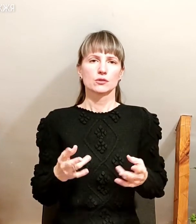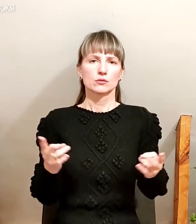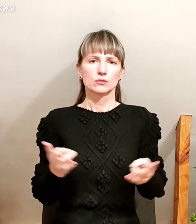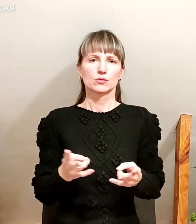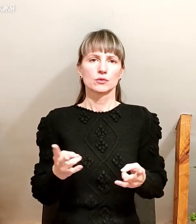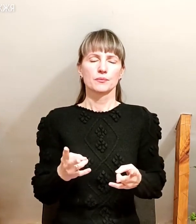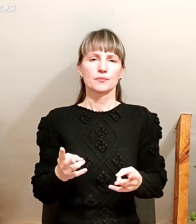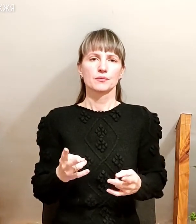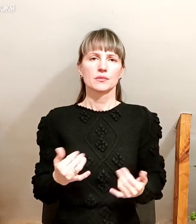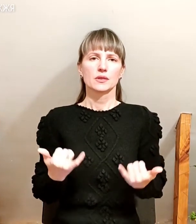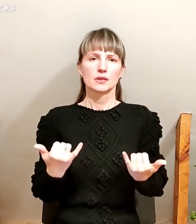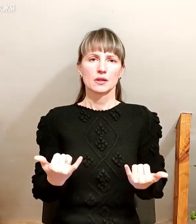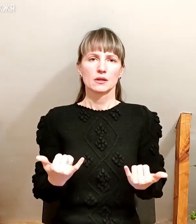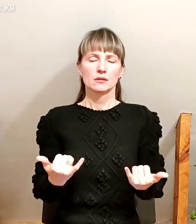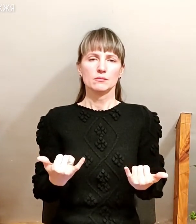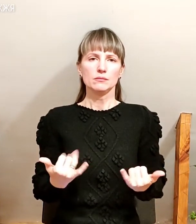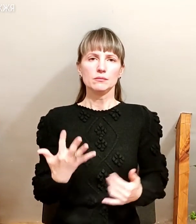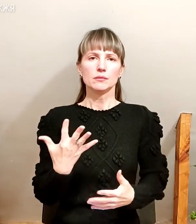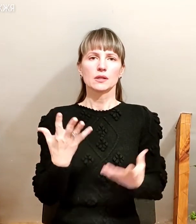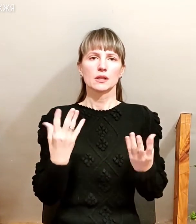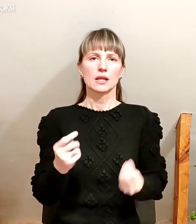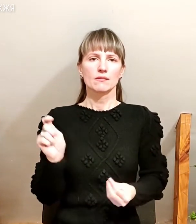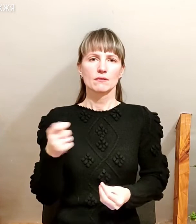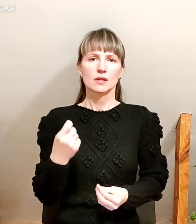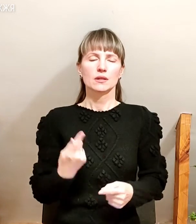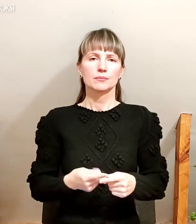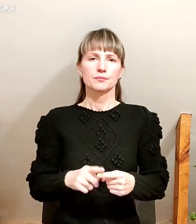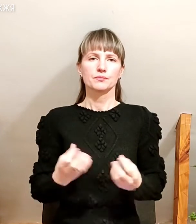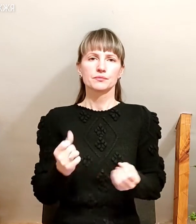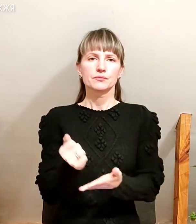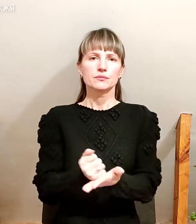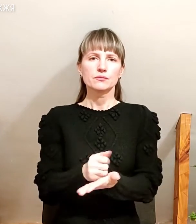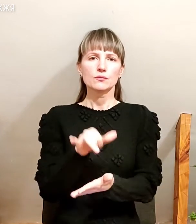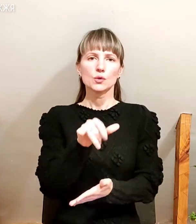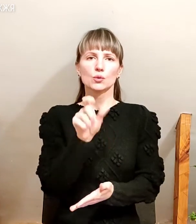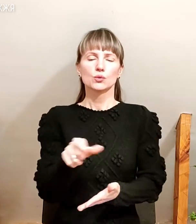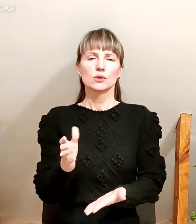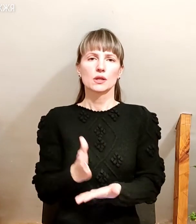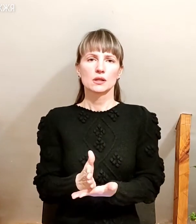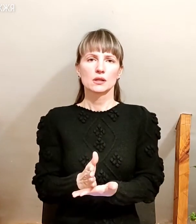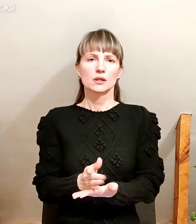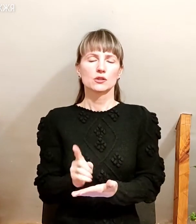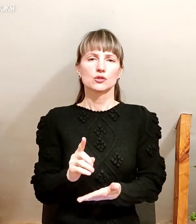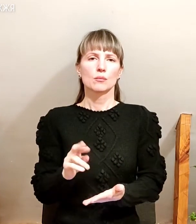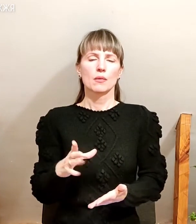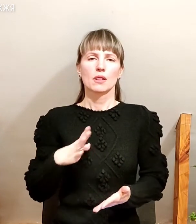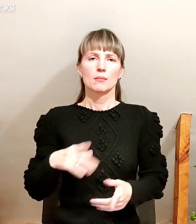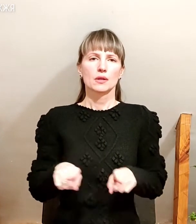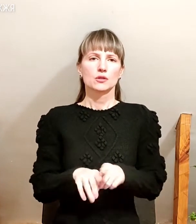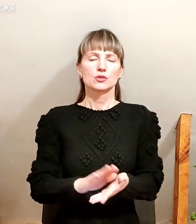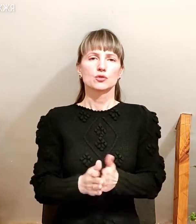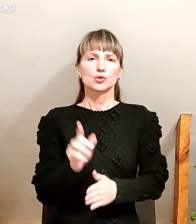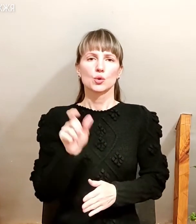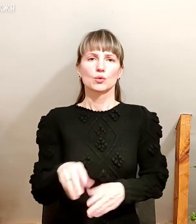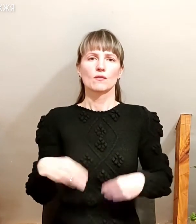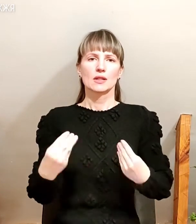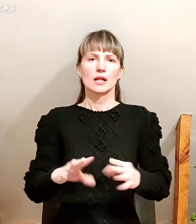ну, наразі п'ятий день війни, відповідно, ще запаси в людей є, так, щоб не вийшло такої ситуації, що люди віддали все, а потім